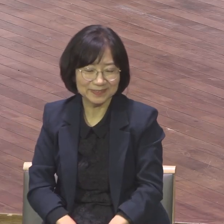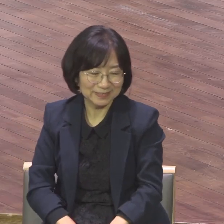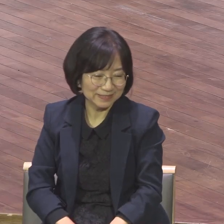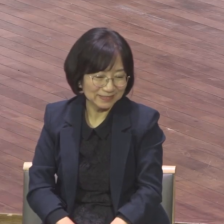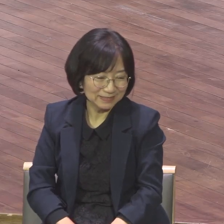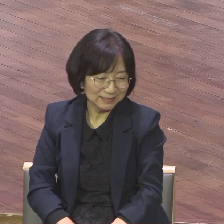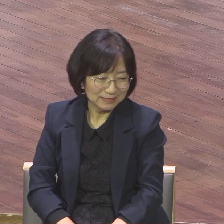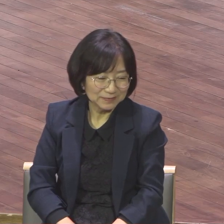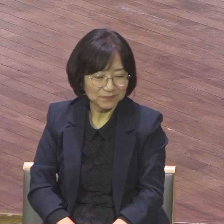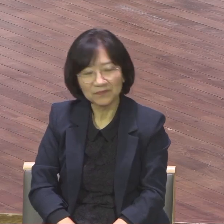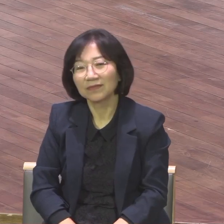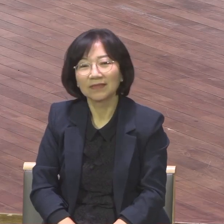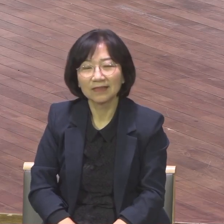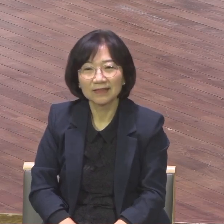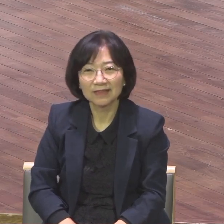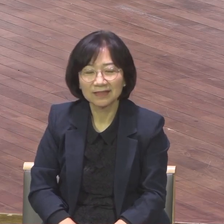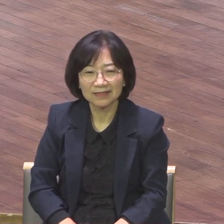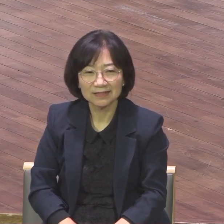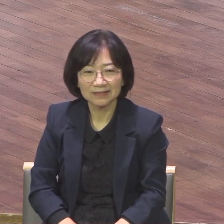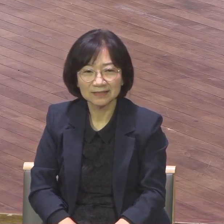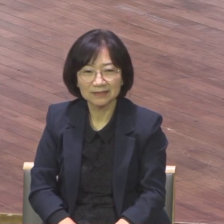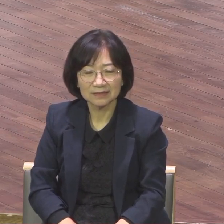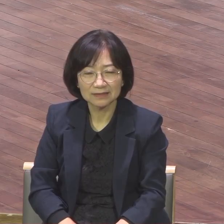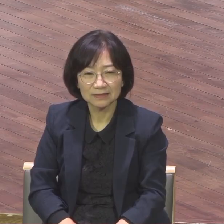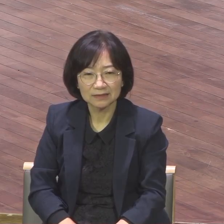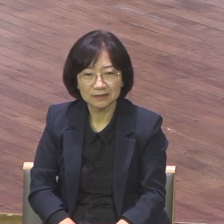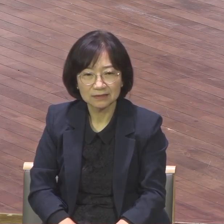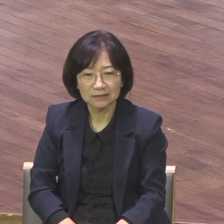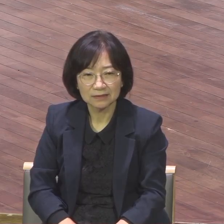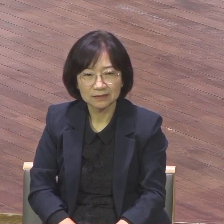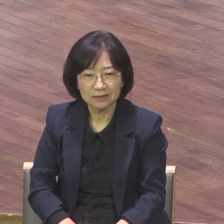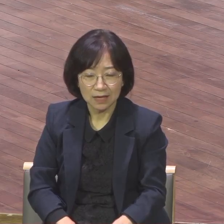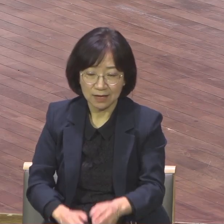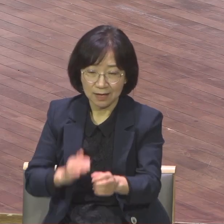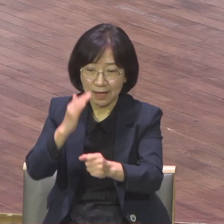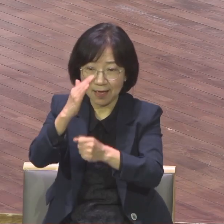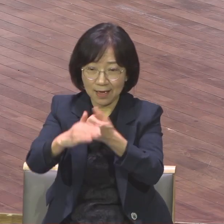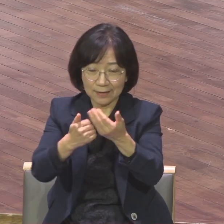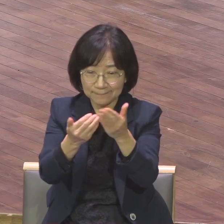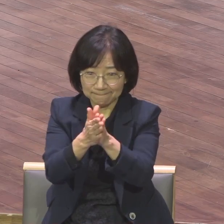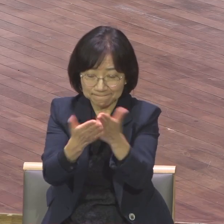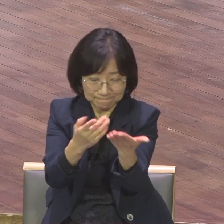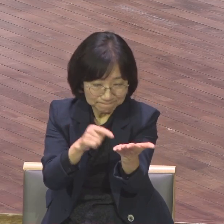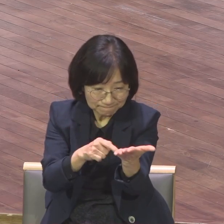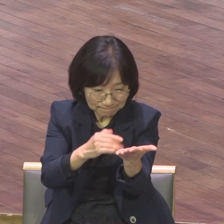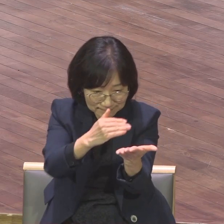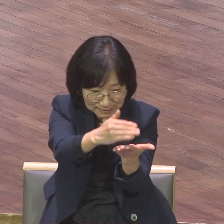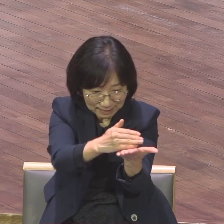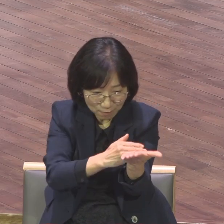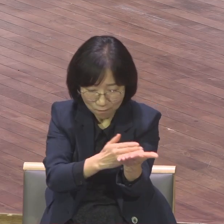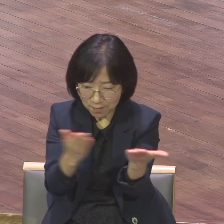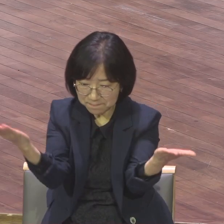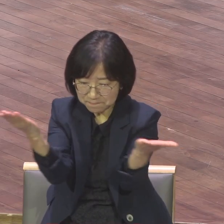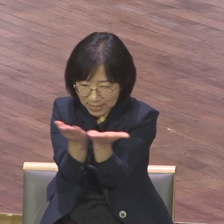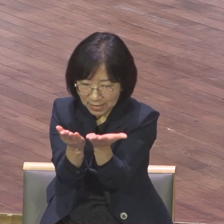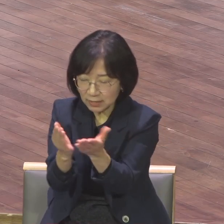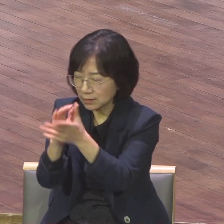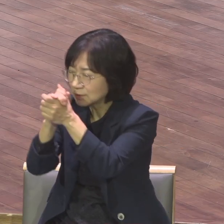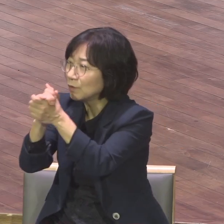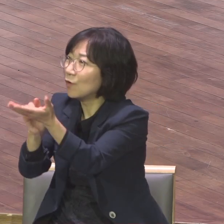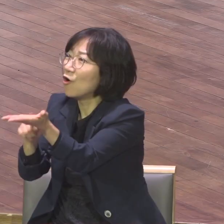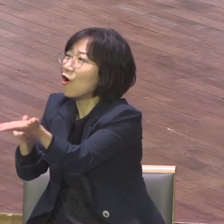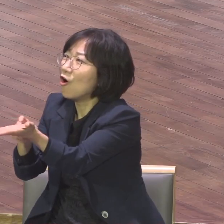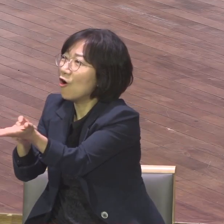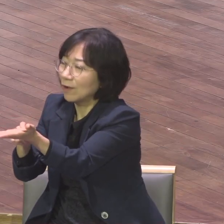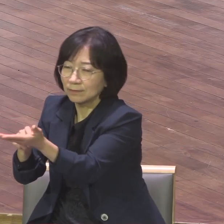하나님 말씀에 근거한 언약 기도는 뭐요? 반드시 응답받을 수밖에 없다. 영계 모든